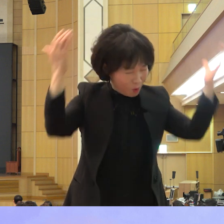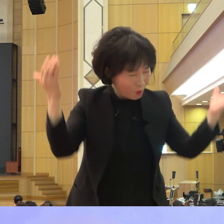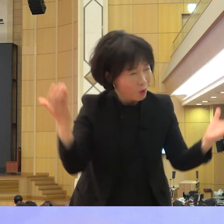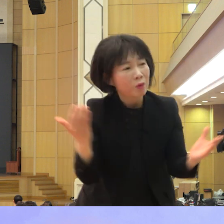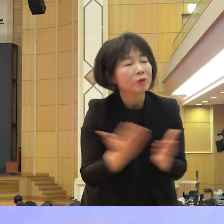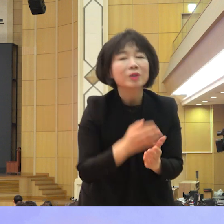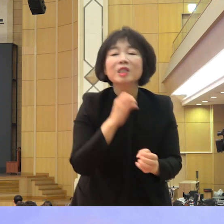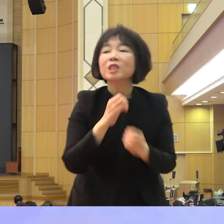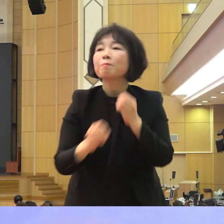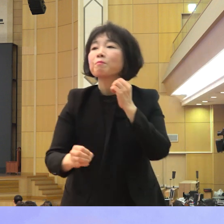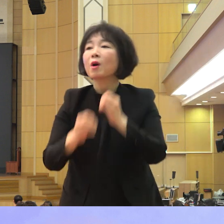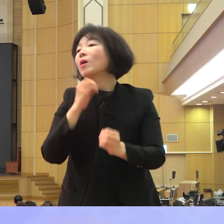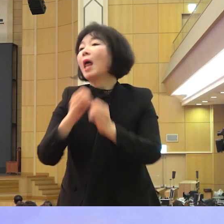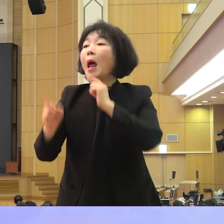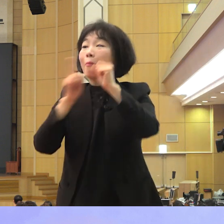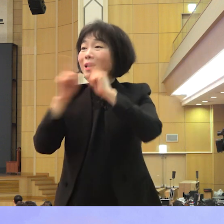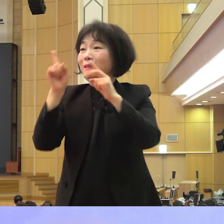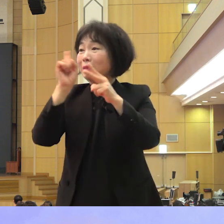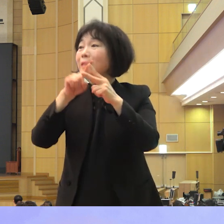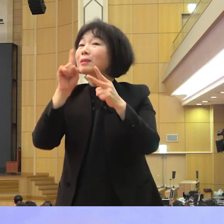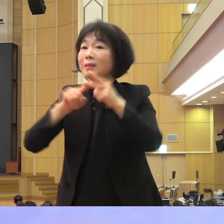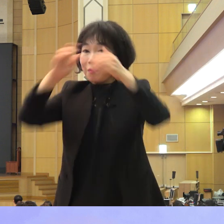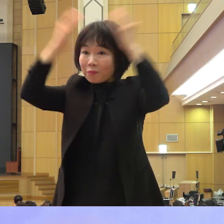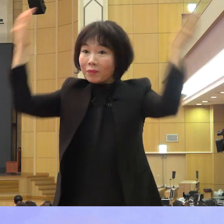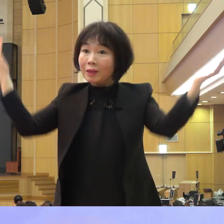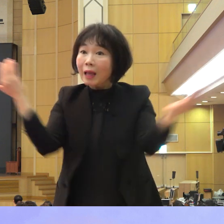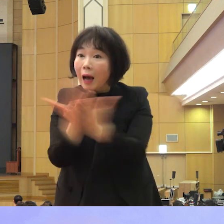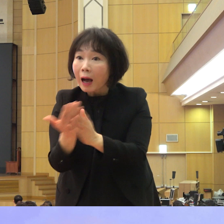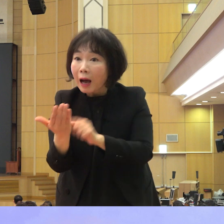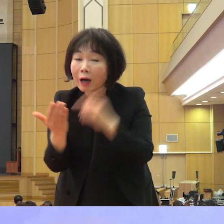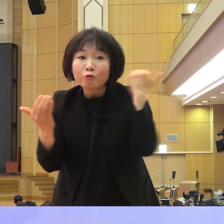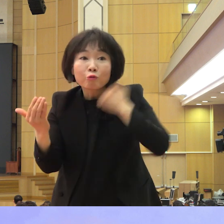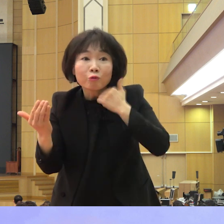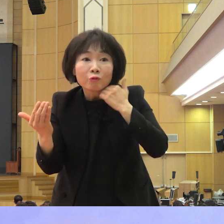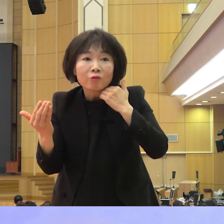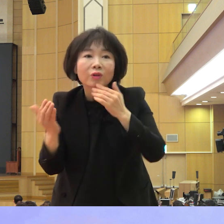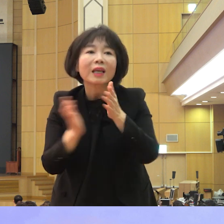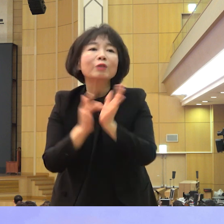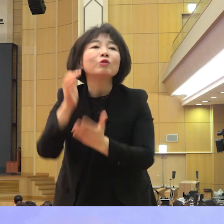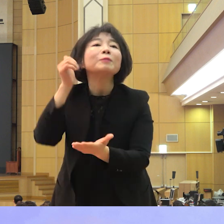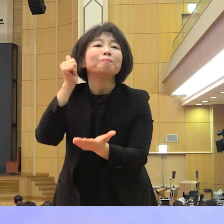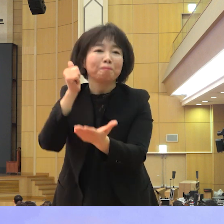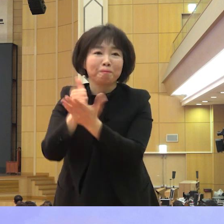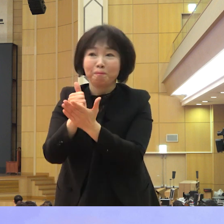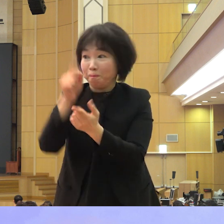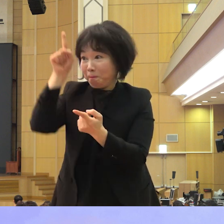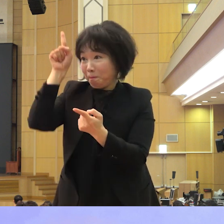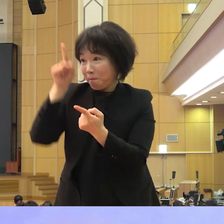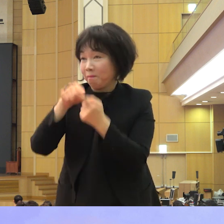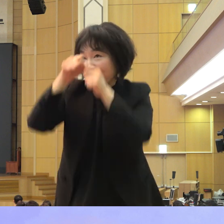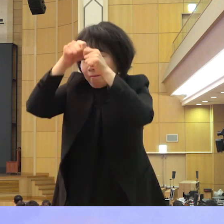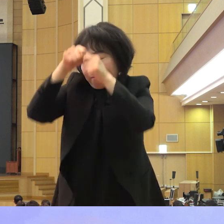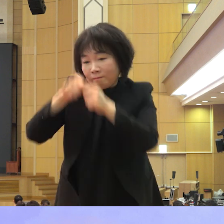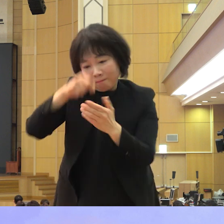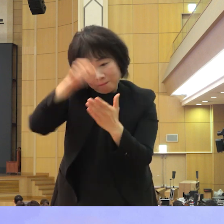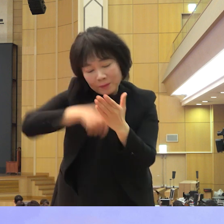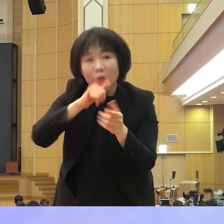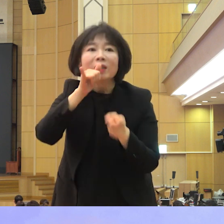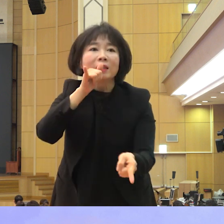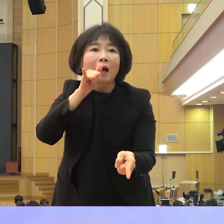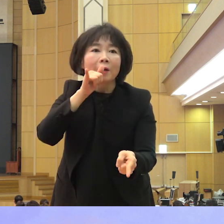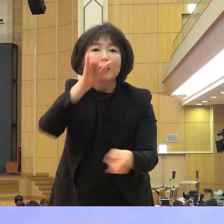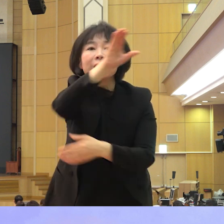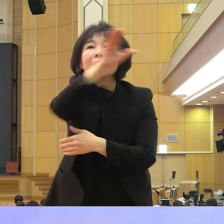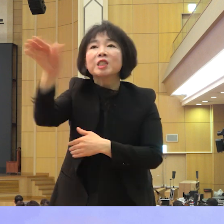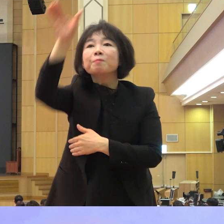소위 시편 말씀이라도 다 이렇게 예수님에 대해서 기록됐구나.